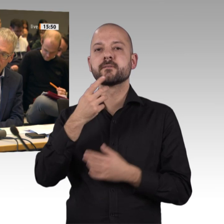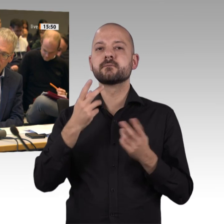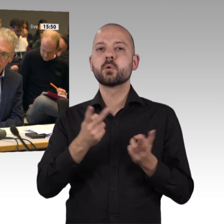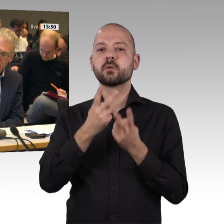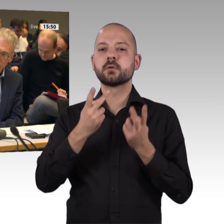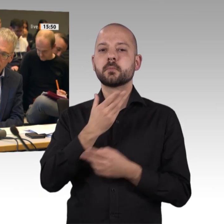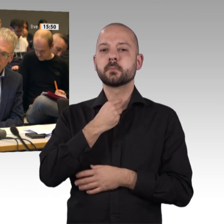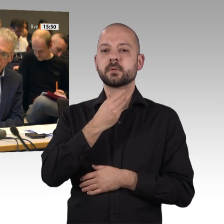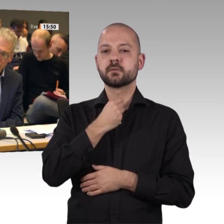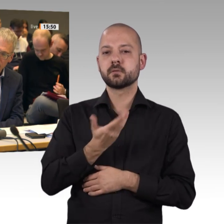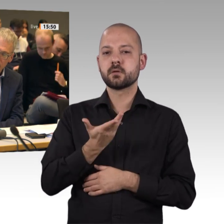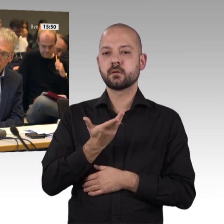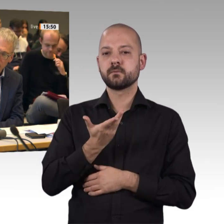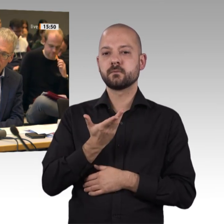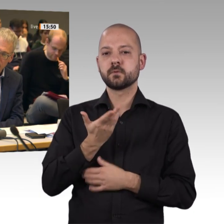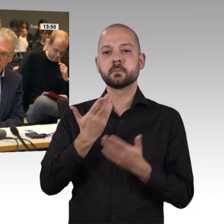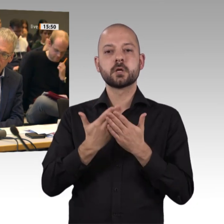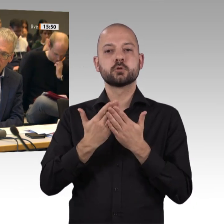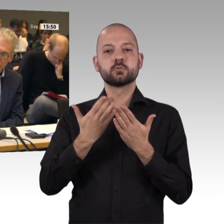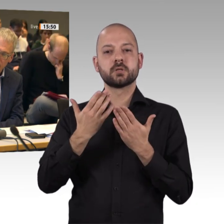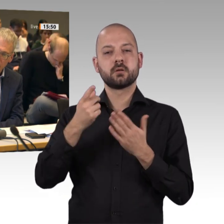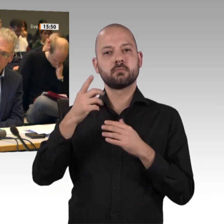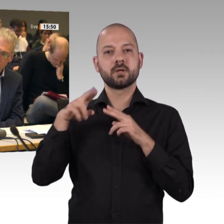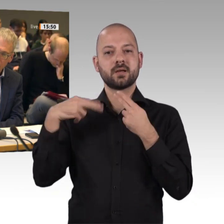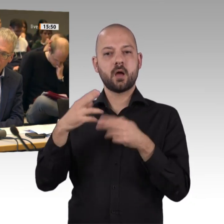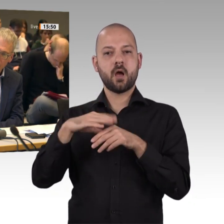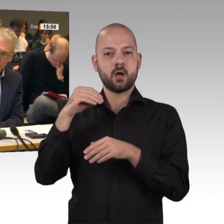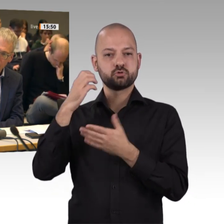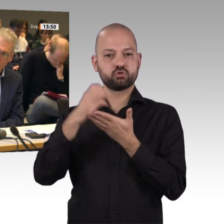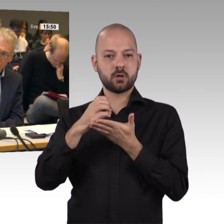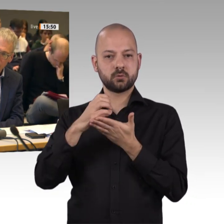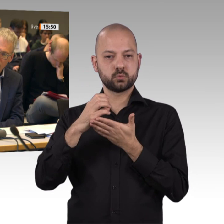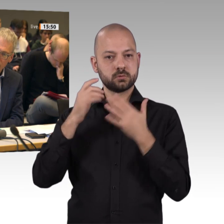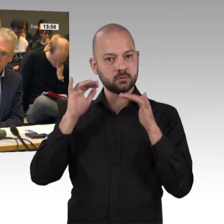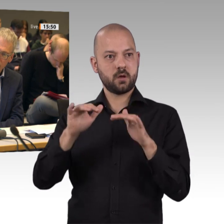Arbeitsmarkt anstreben und eine berufliche Orientierung anstreben.